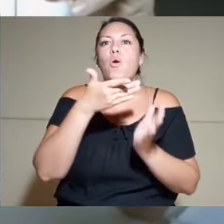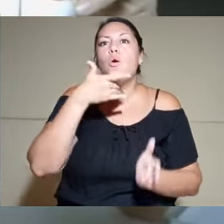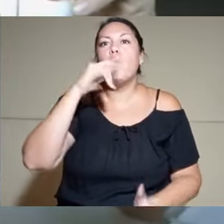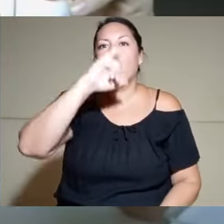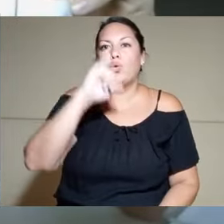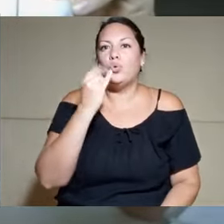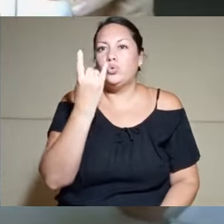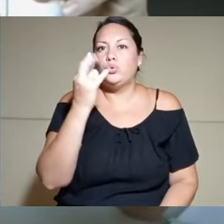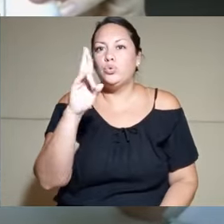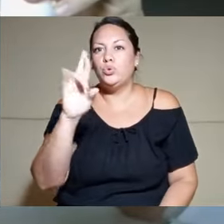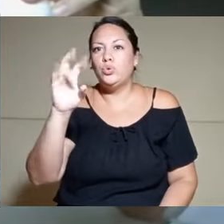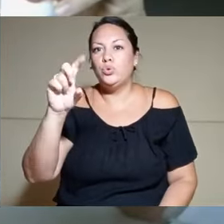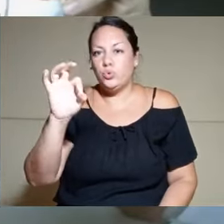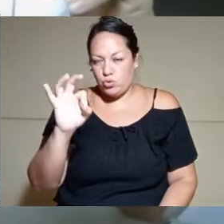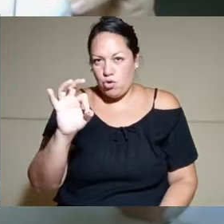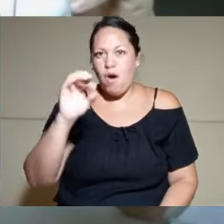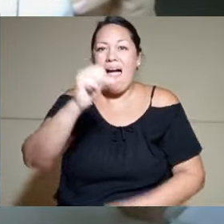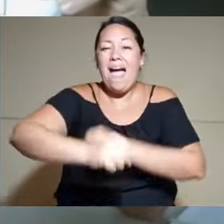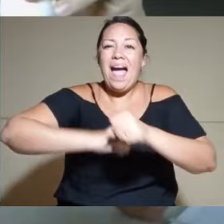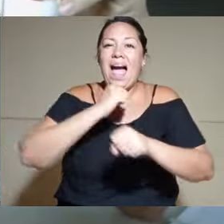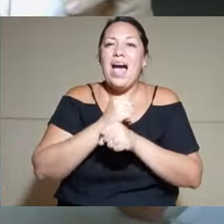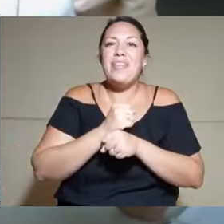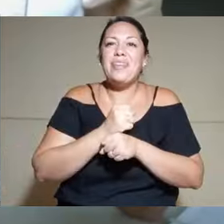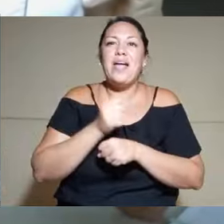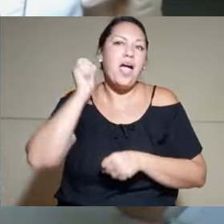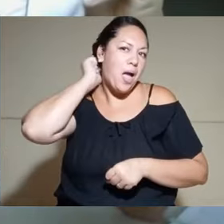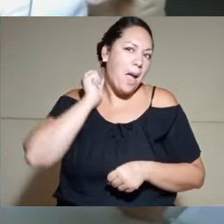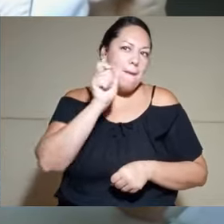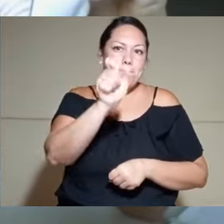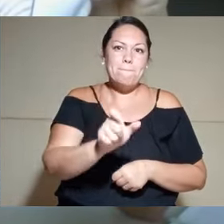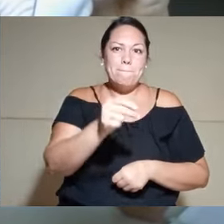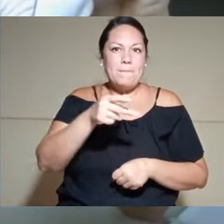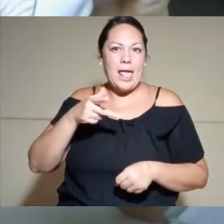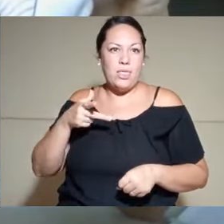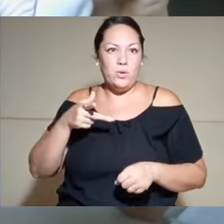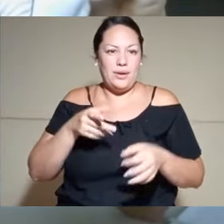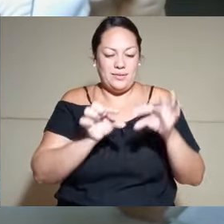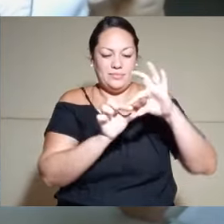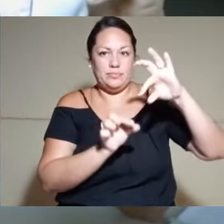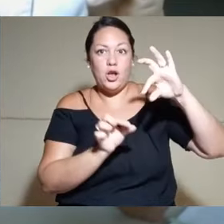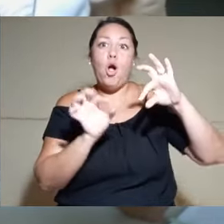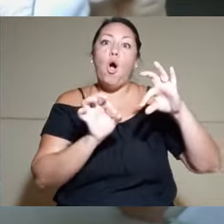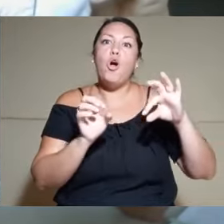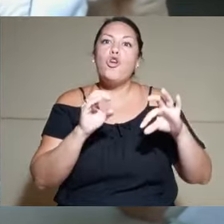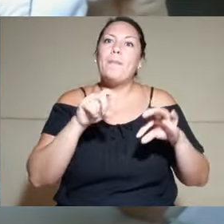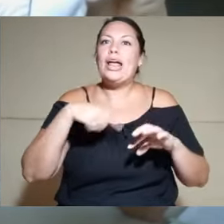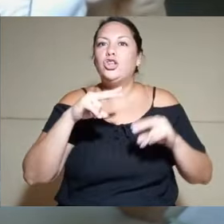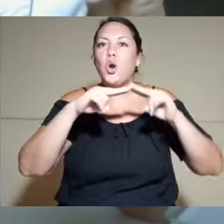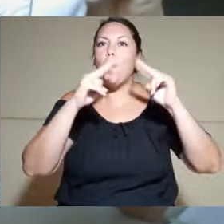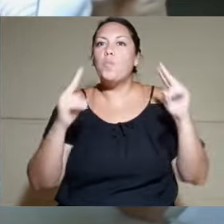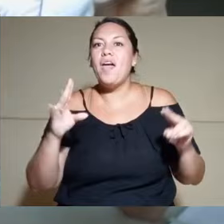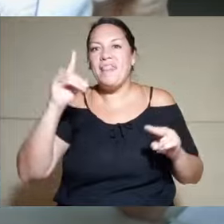¿no es cierto?, va desde este surco, que se llama surco bulbo protuberancial, hasta la médula.